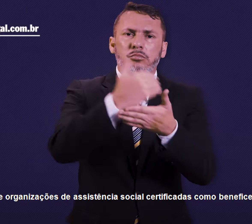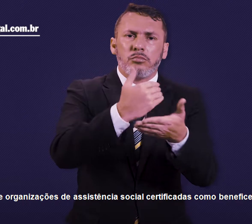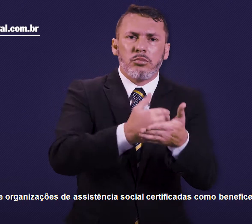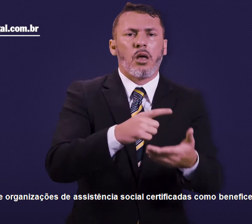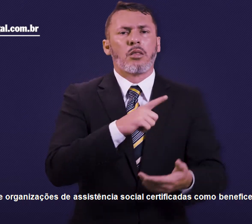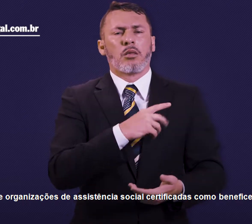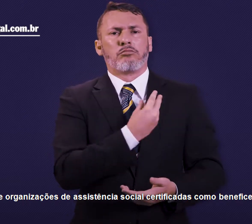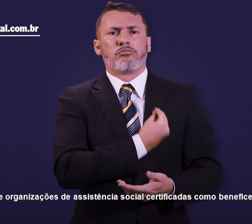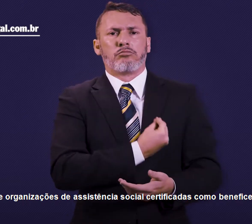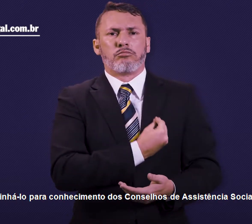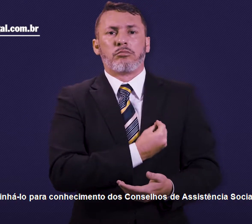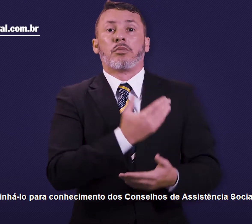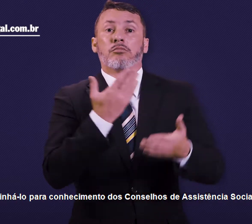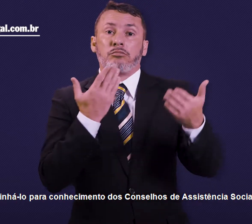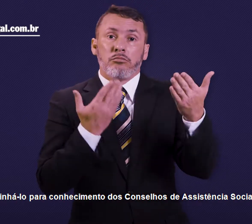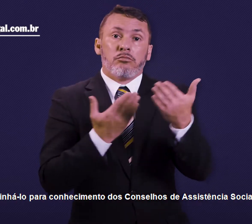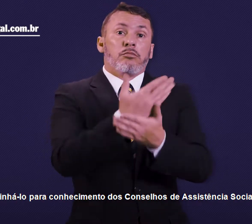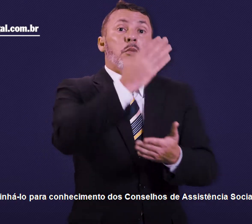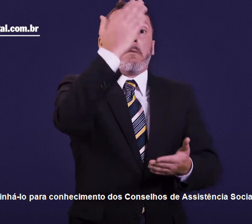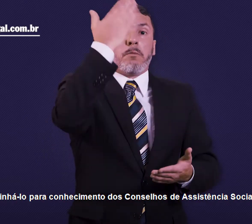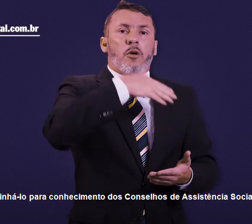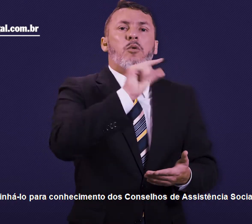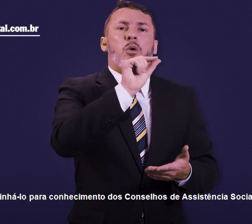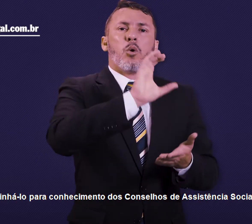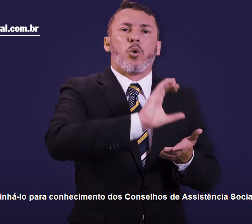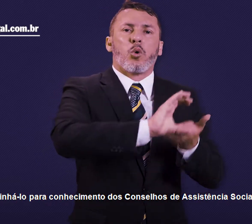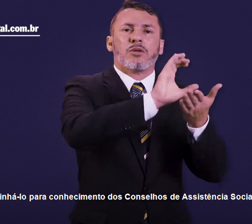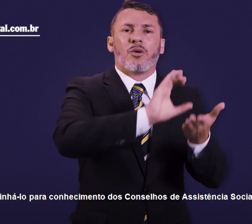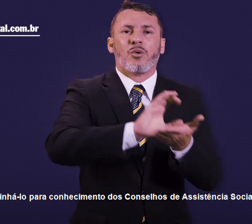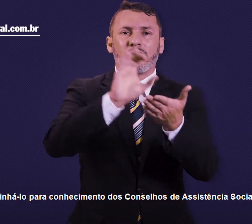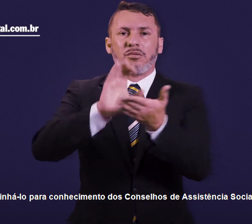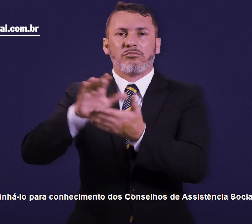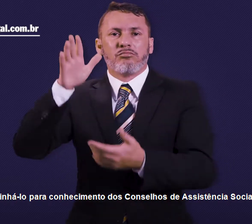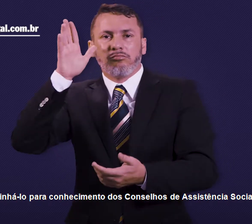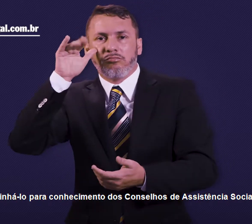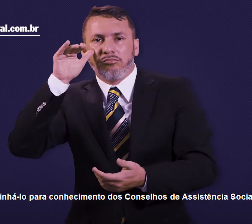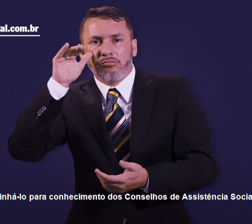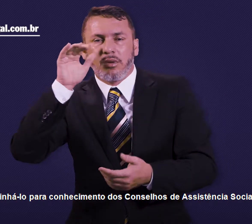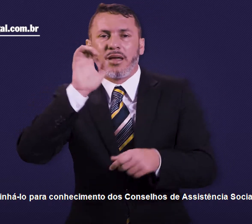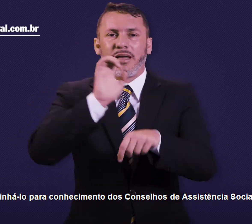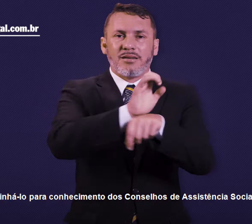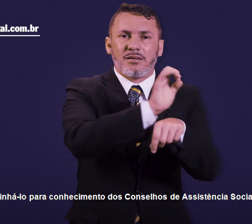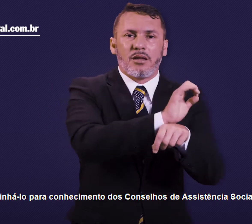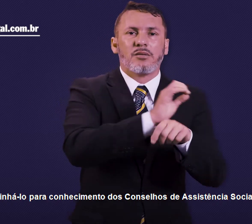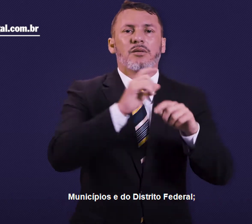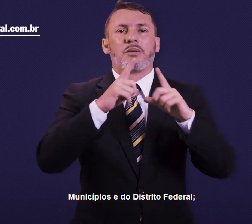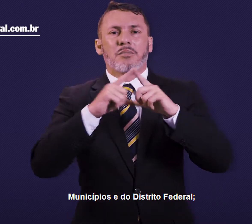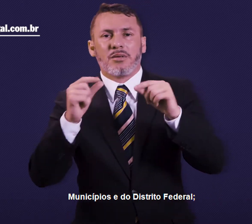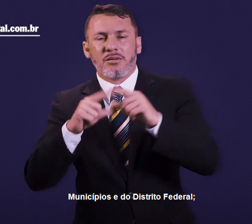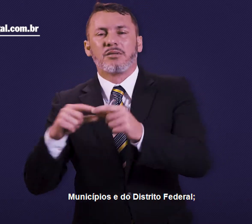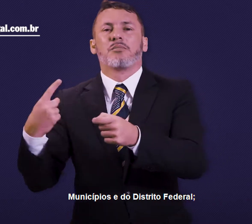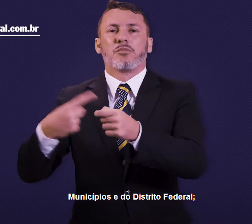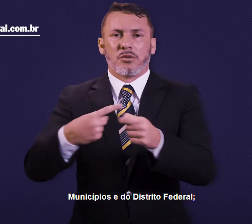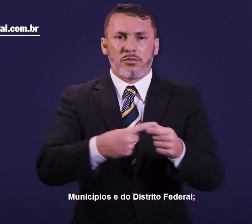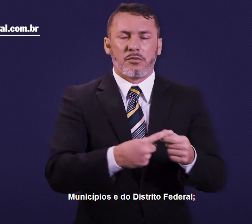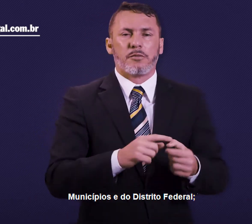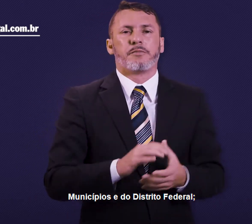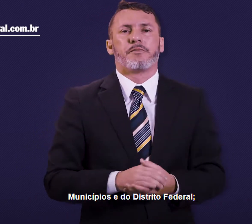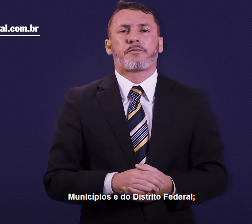como beneficentes e encaminhá-lo para conhecimento dos Conselhos de Assistência Social dos Estados, municípios e do Distrito